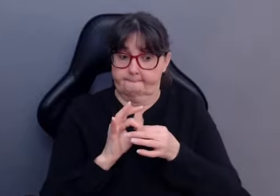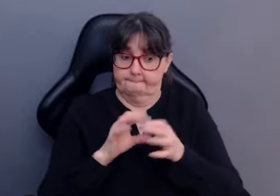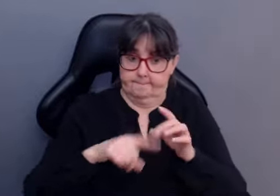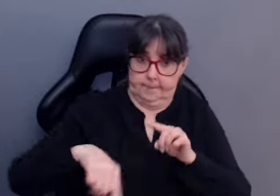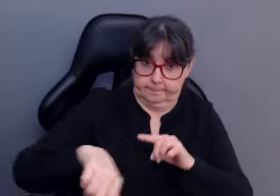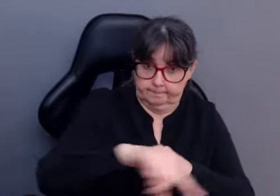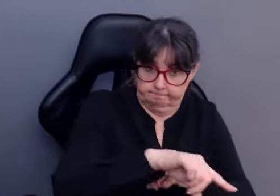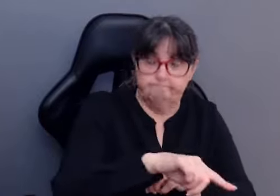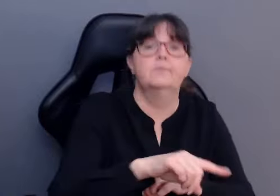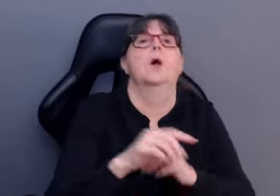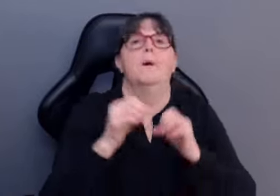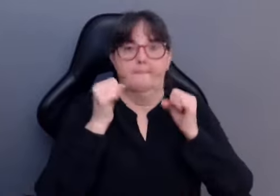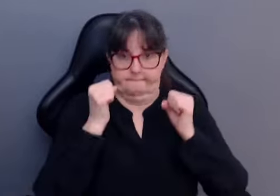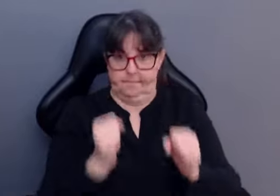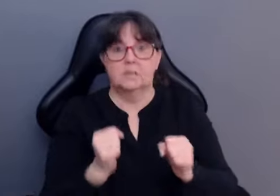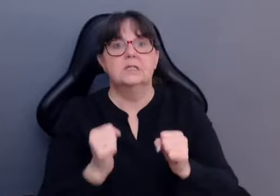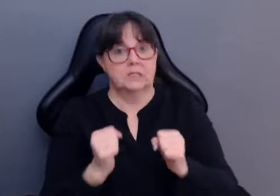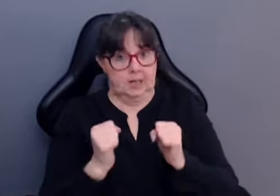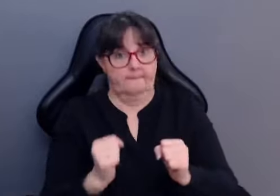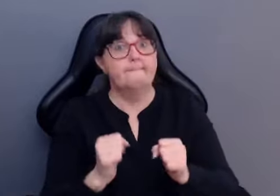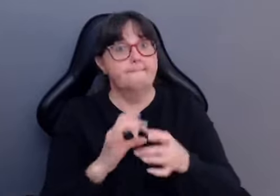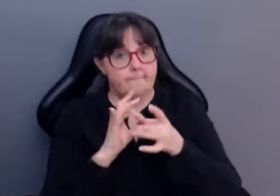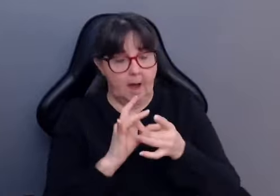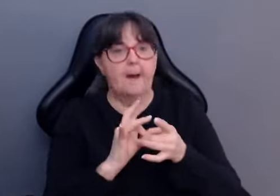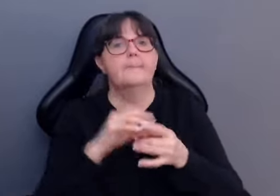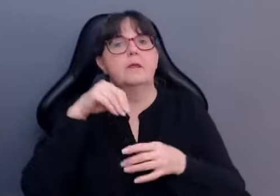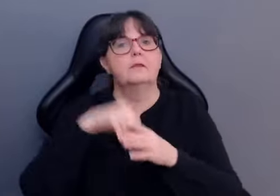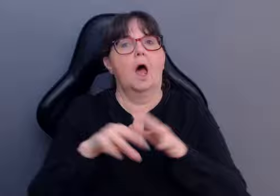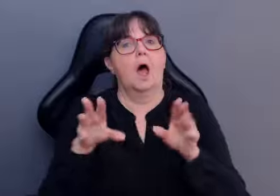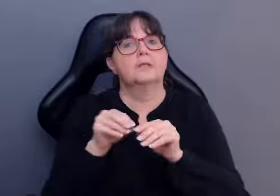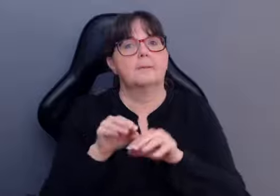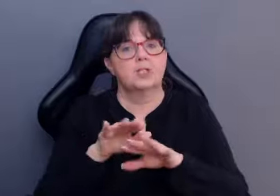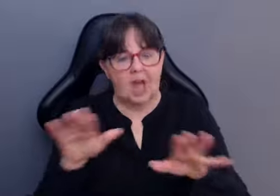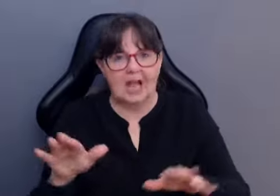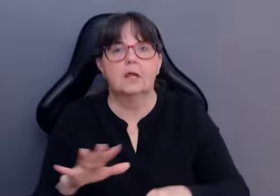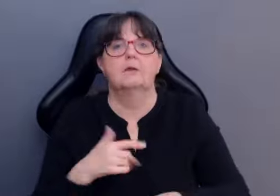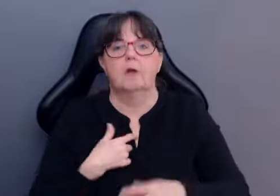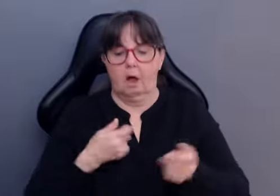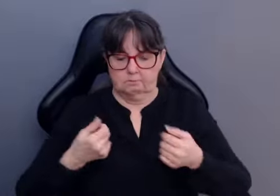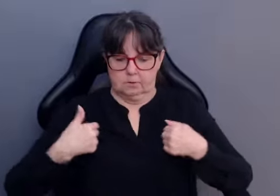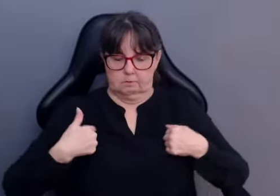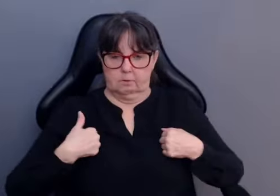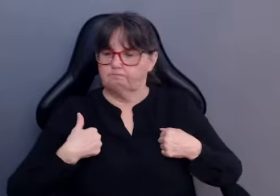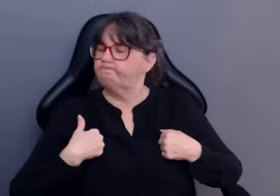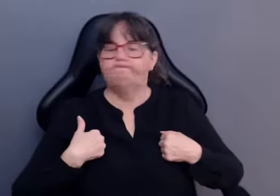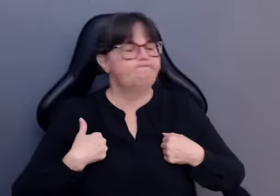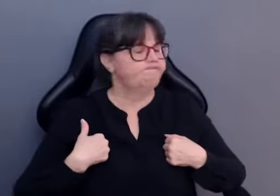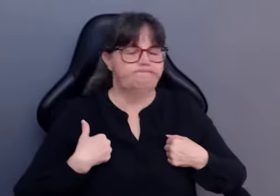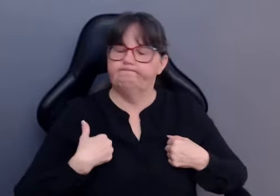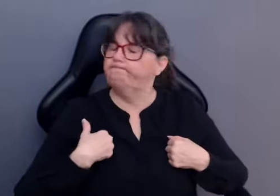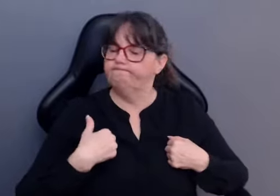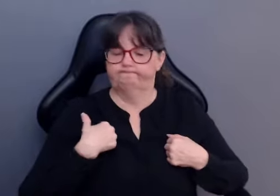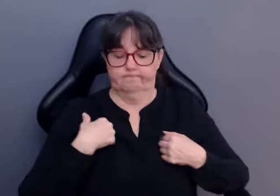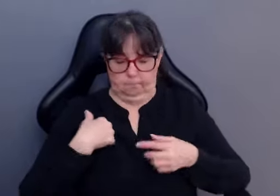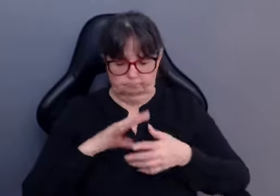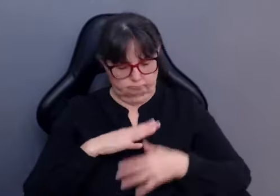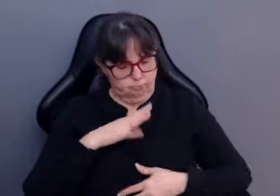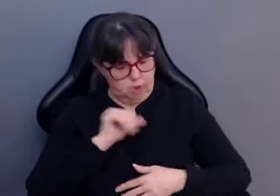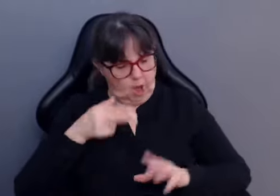d'une assemblée des membres, destituer un administrateur de la corporation. L'avis